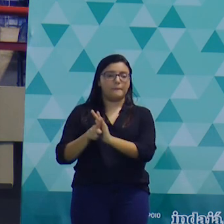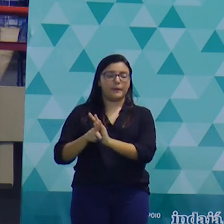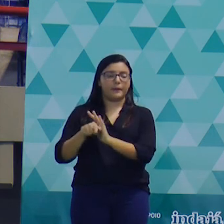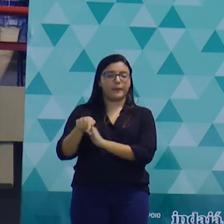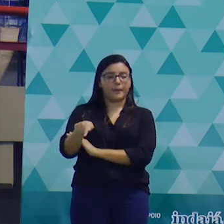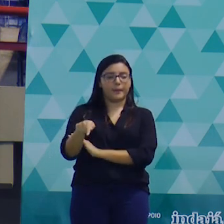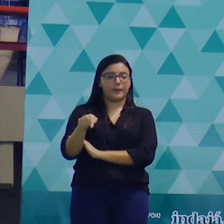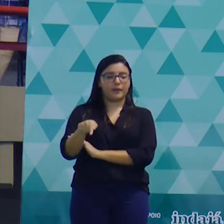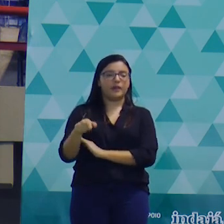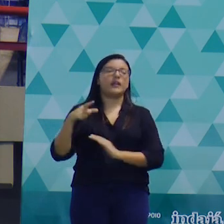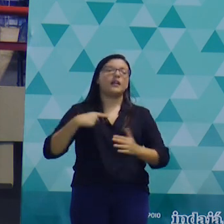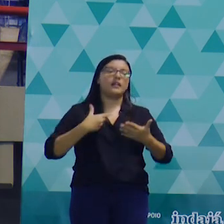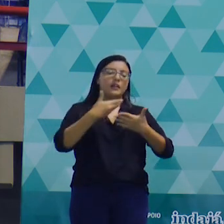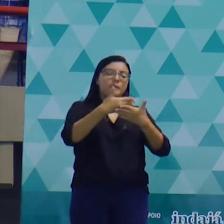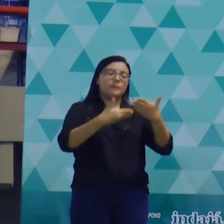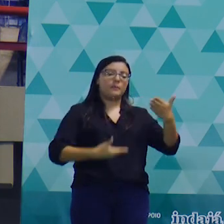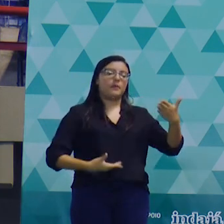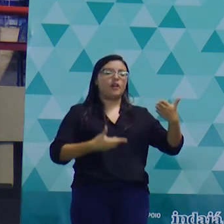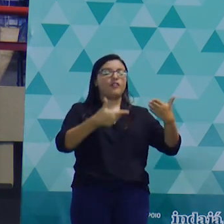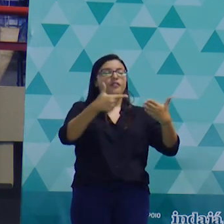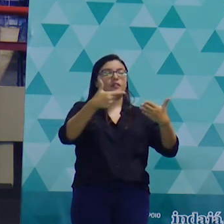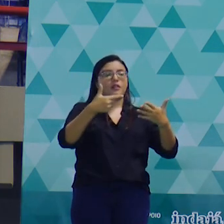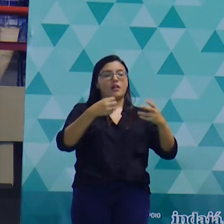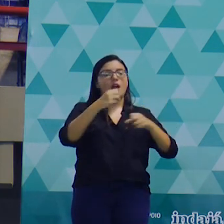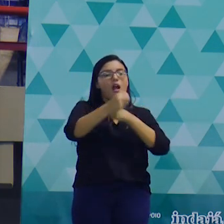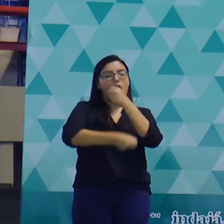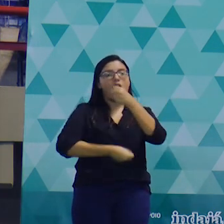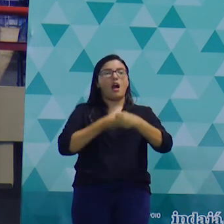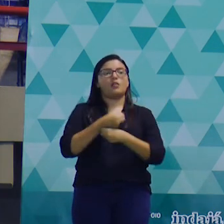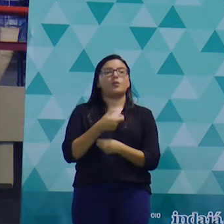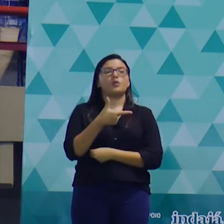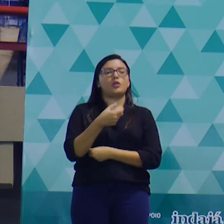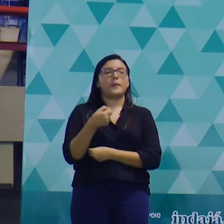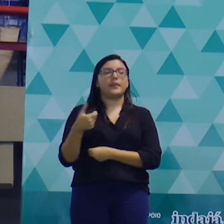Essa questão caiu na prova do Enem de 2010.